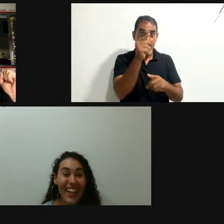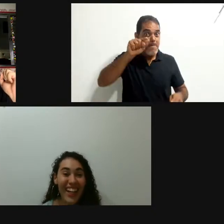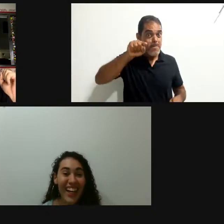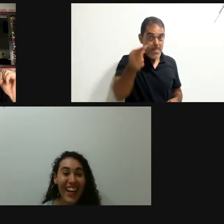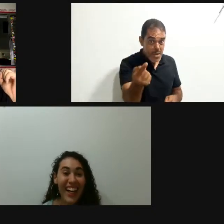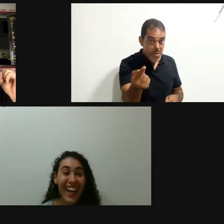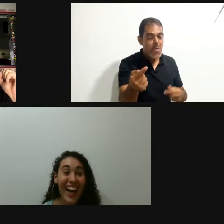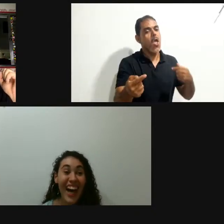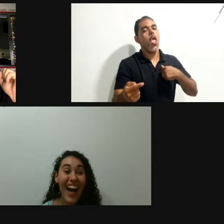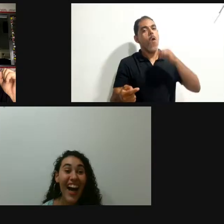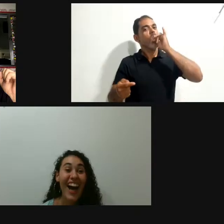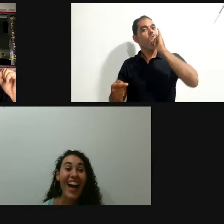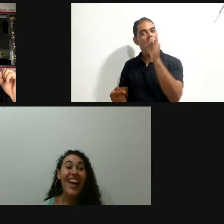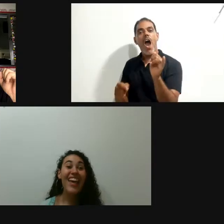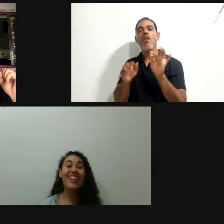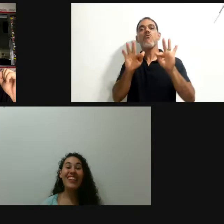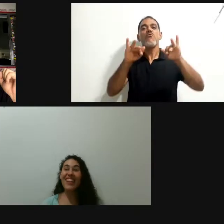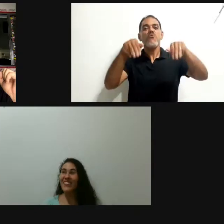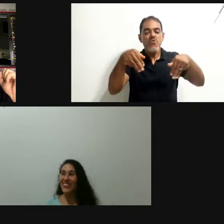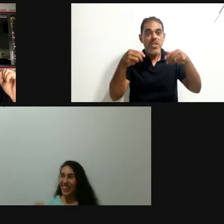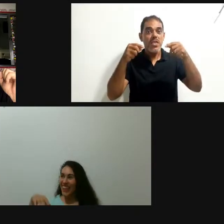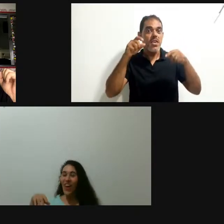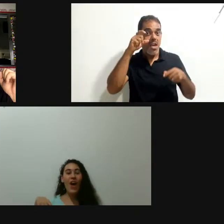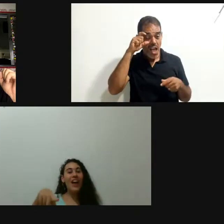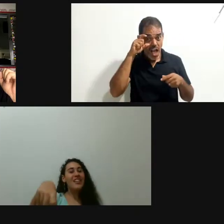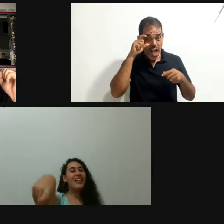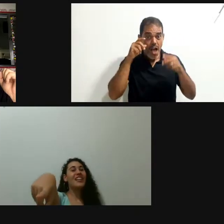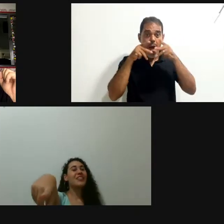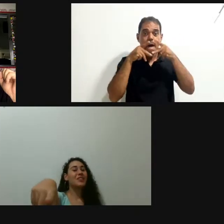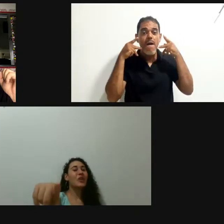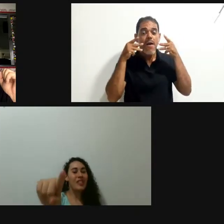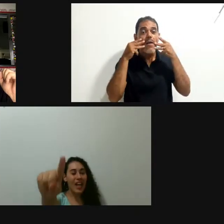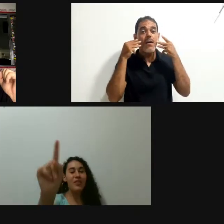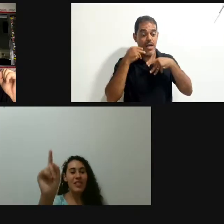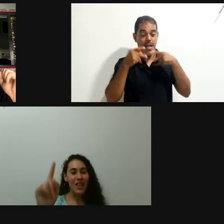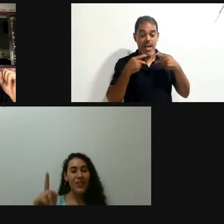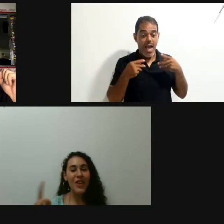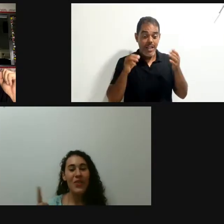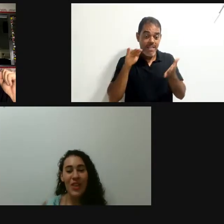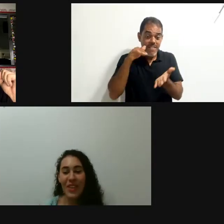spoiler das páginas que eu li. Eita, pega. Olha aí, gente.